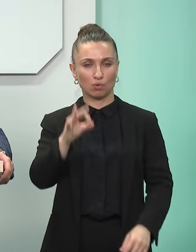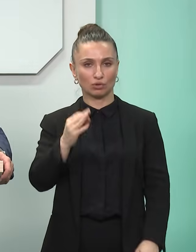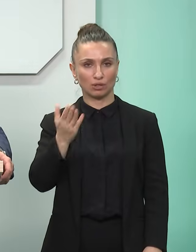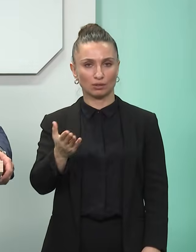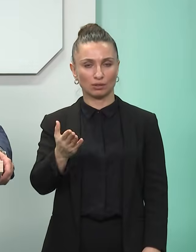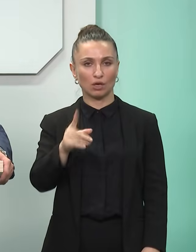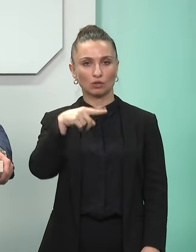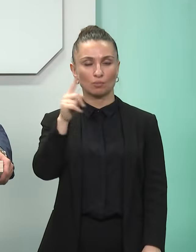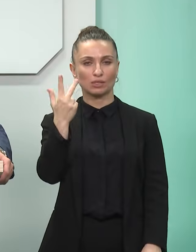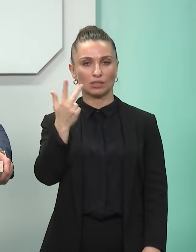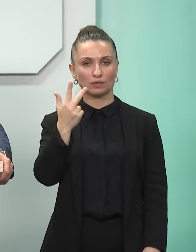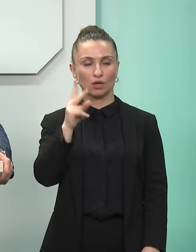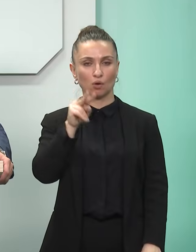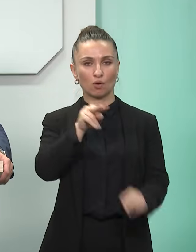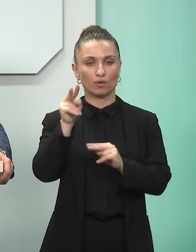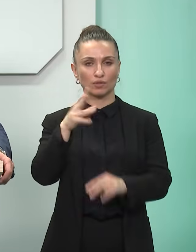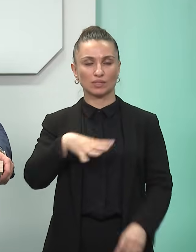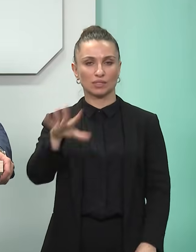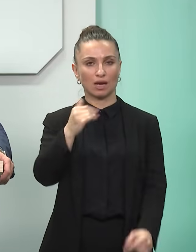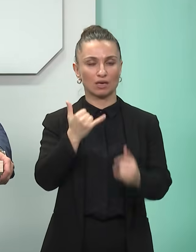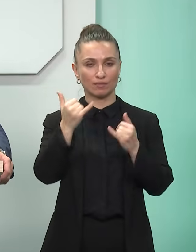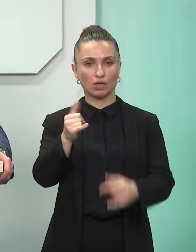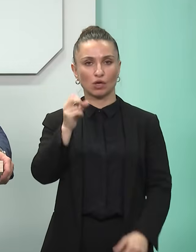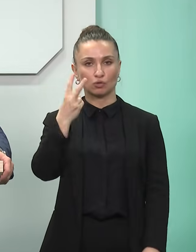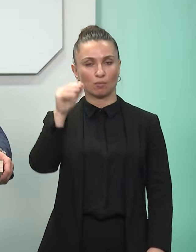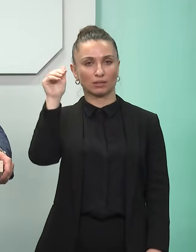1.19%, ნომერი 3 კონსერვატორები საქართველოსთვის